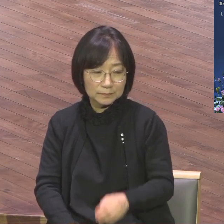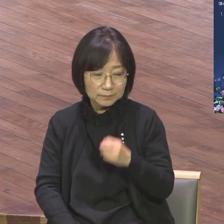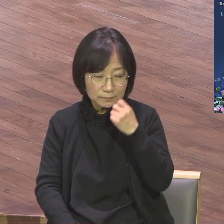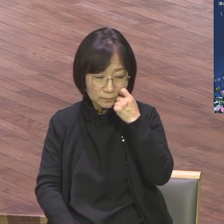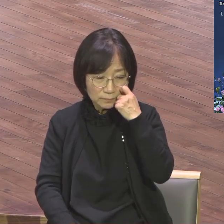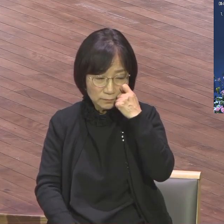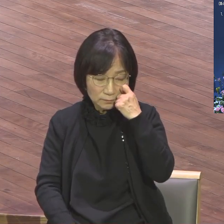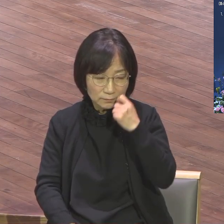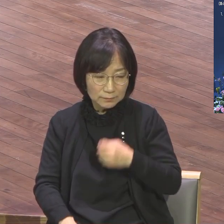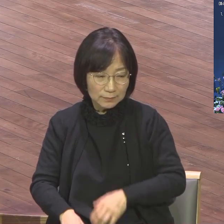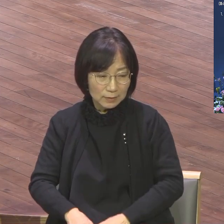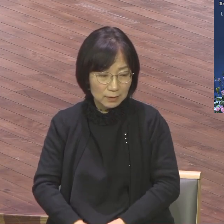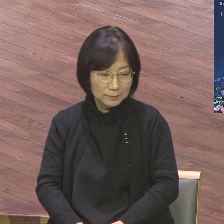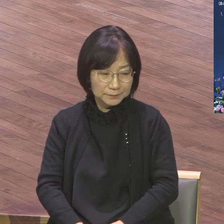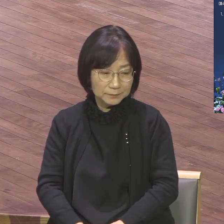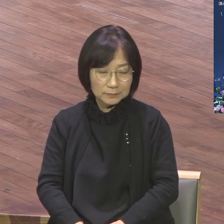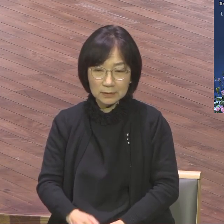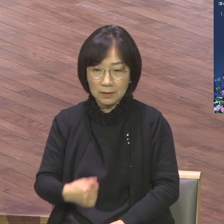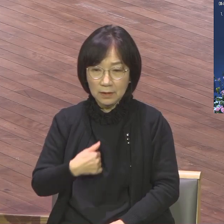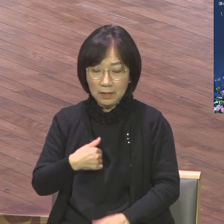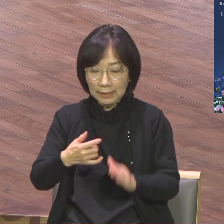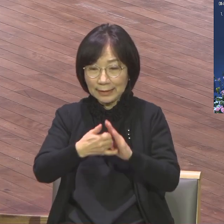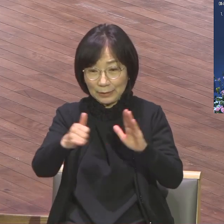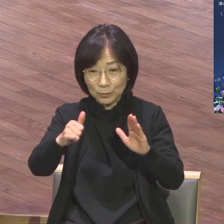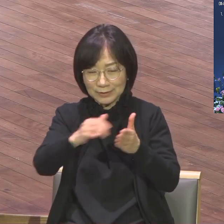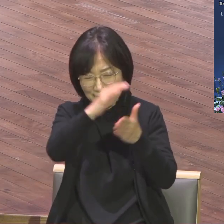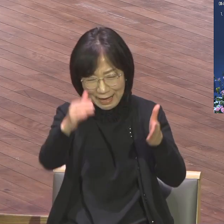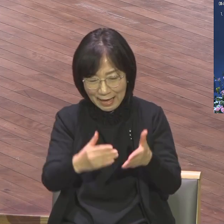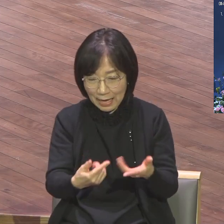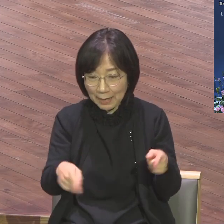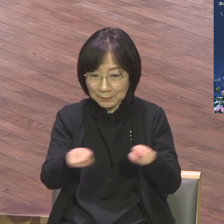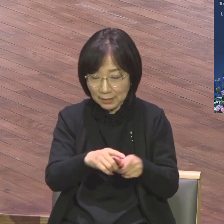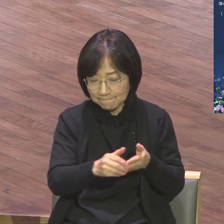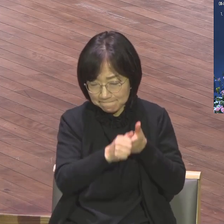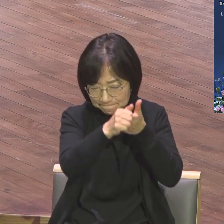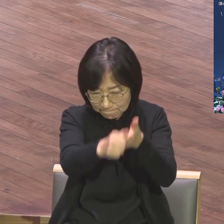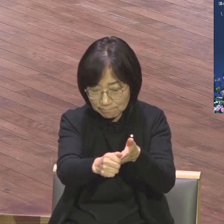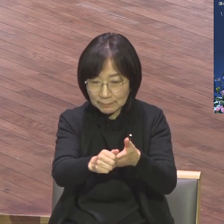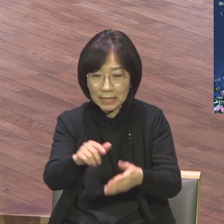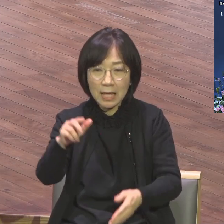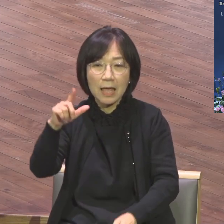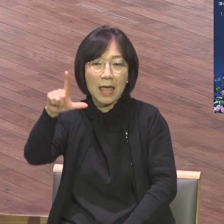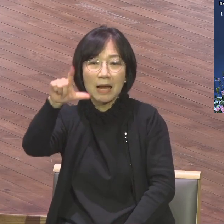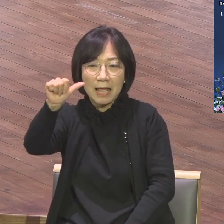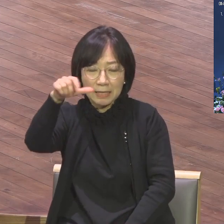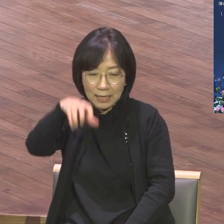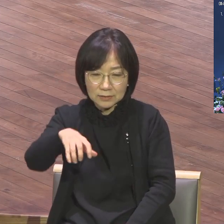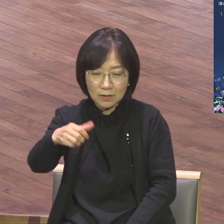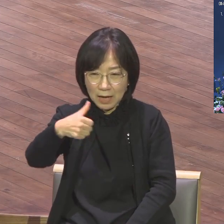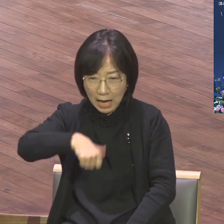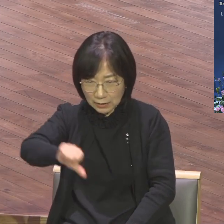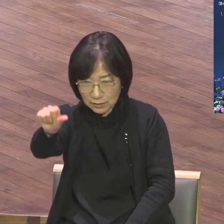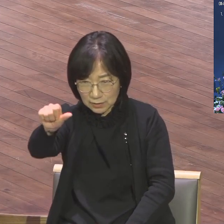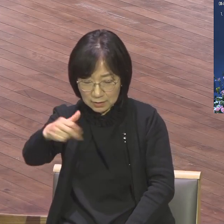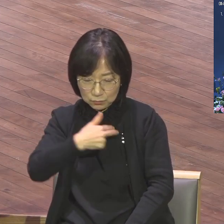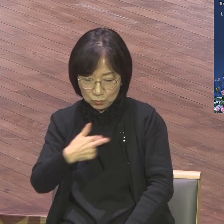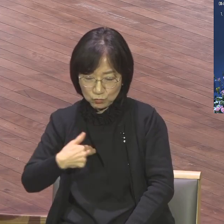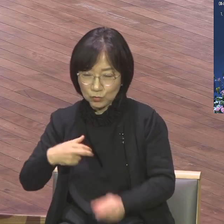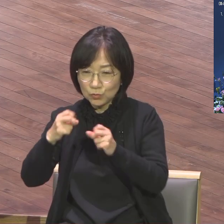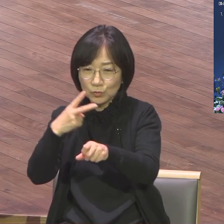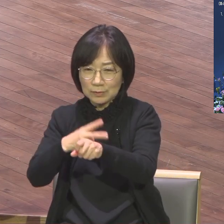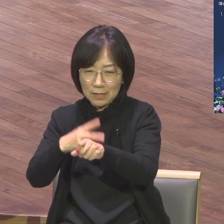어머니 모시고까지 전부 데려가 예레 가가지고 어떻게 할 것인가를 설명 다 해주고 다 해주고 그리고